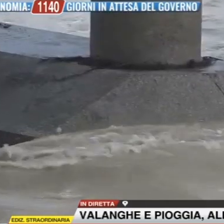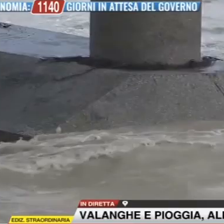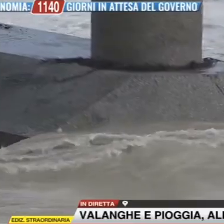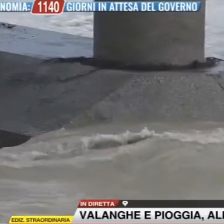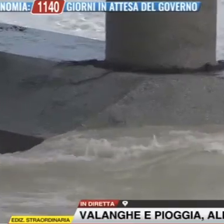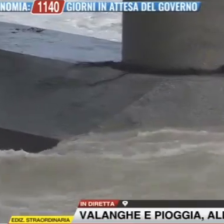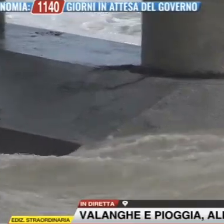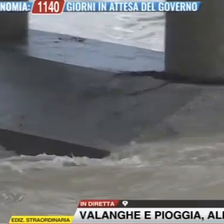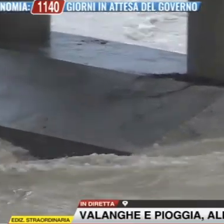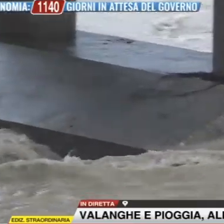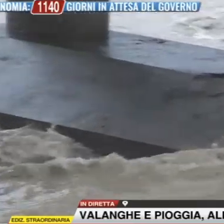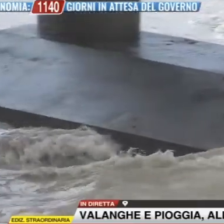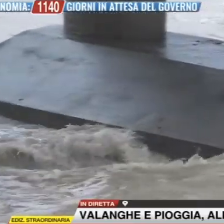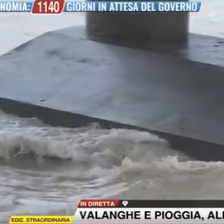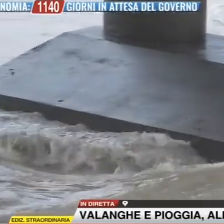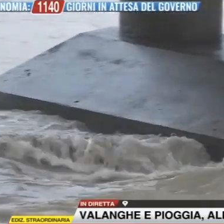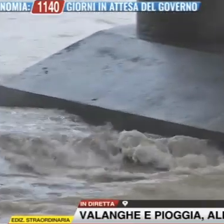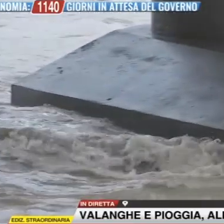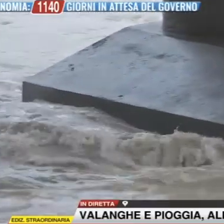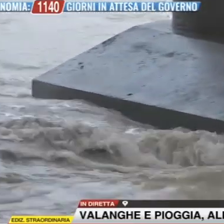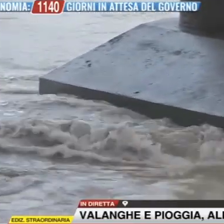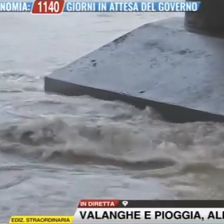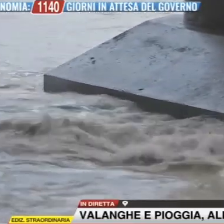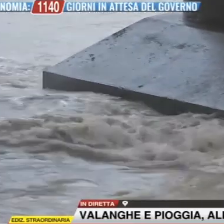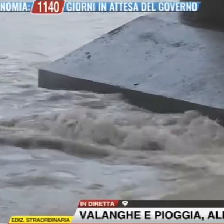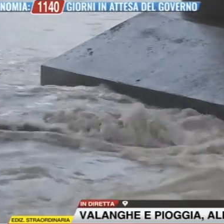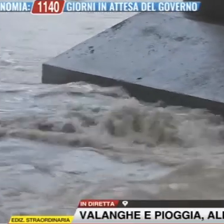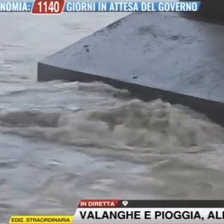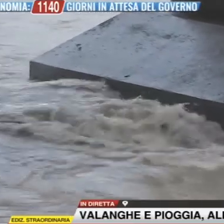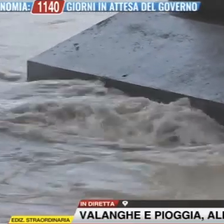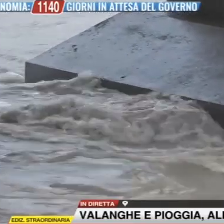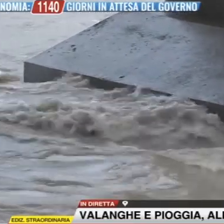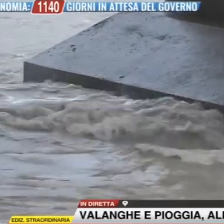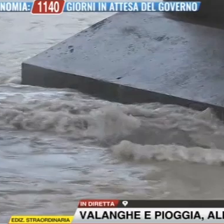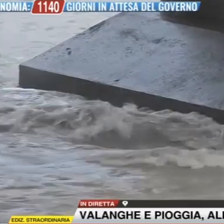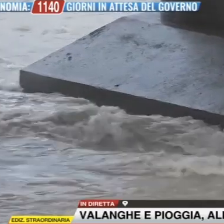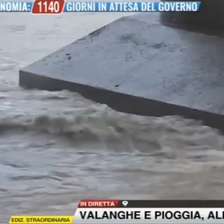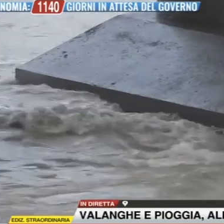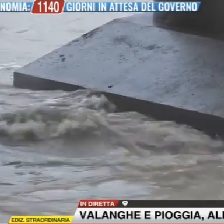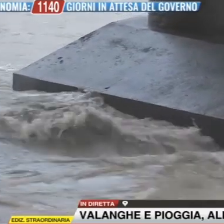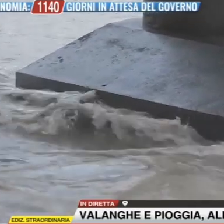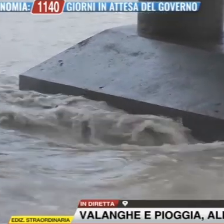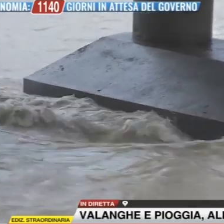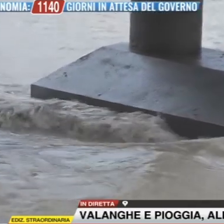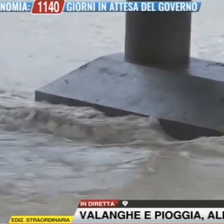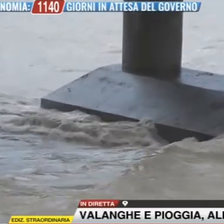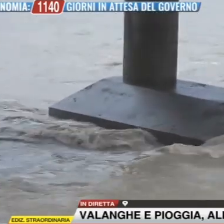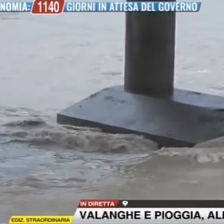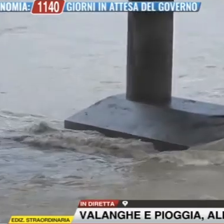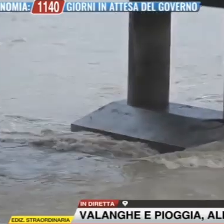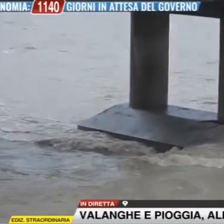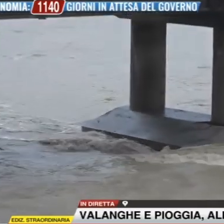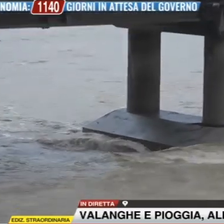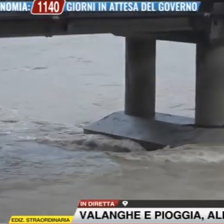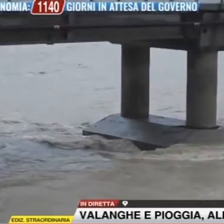il vento di scirocco e quindi la capacità della laguna di prendere potrebbe fare anche la differenza? Evidentemente, rallentando il deflusso dei fiumi in